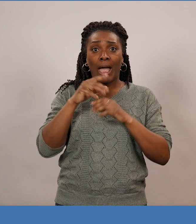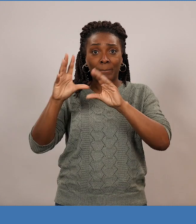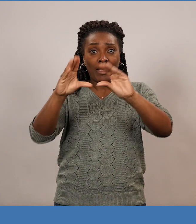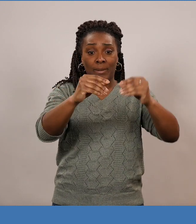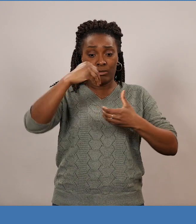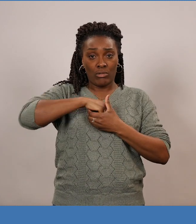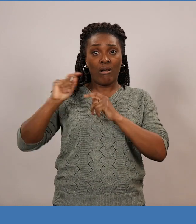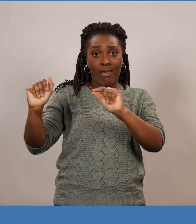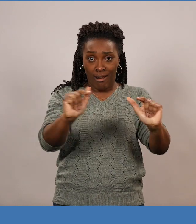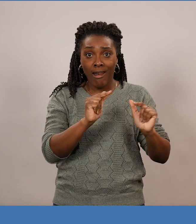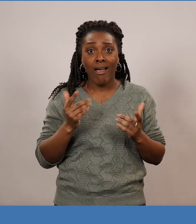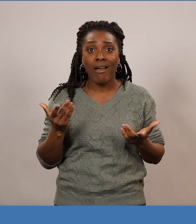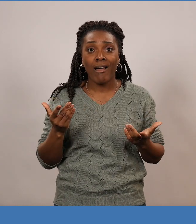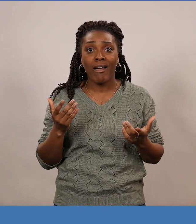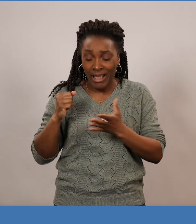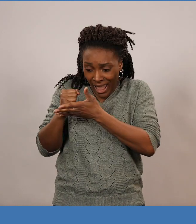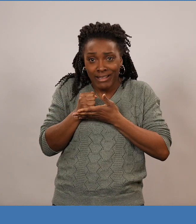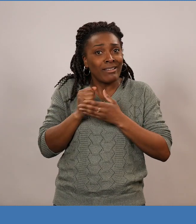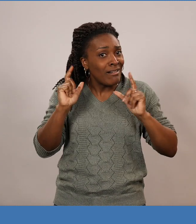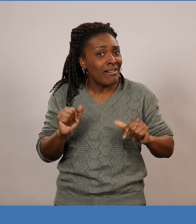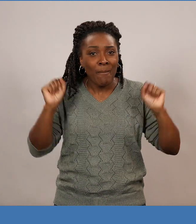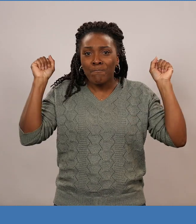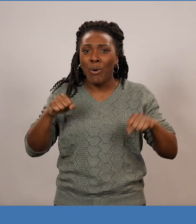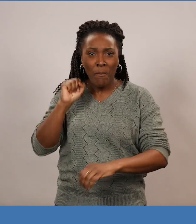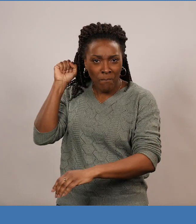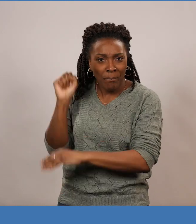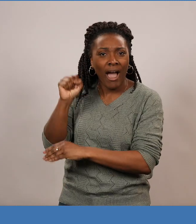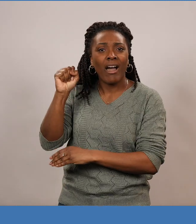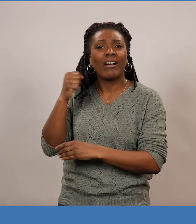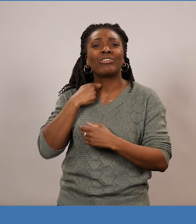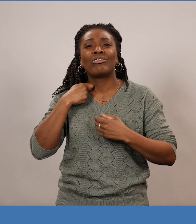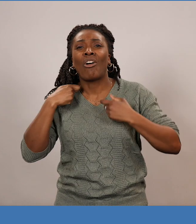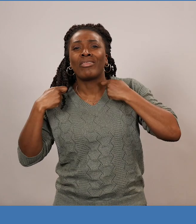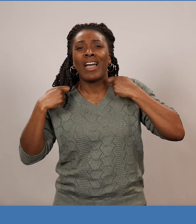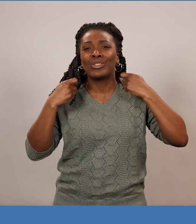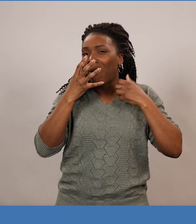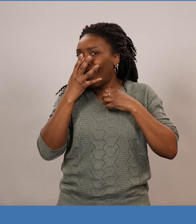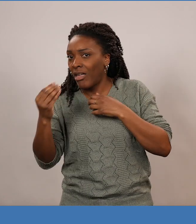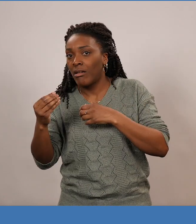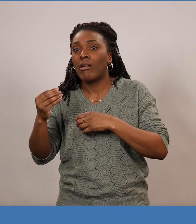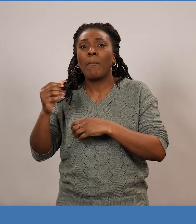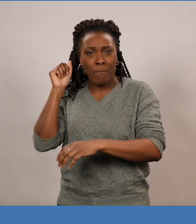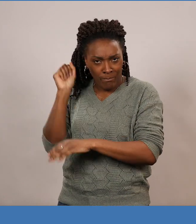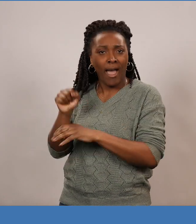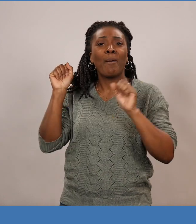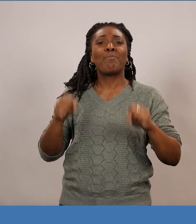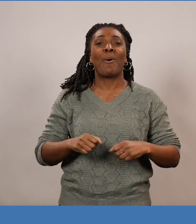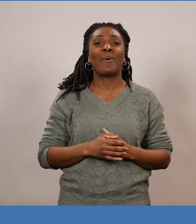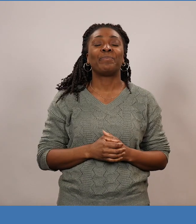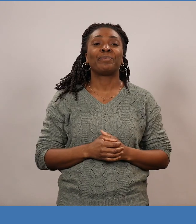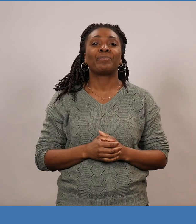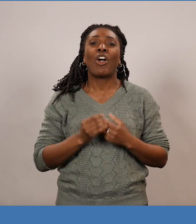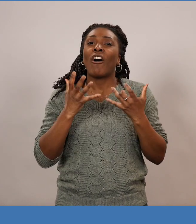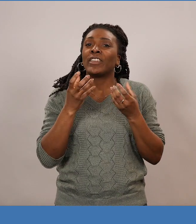habite en nous. Et il peut aussi nous aider à triompher de la tentation. J'aimerais terminer en vous